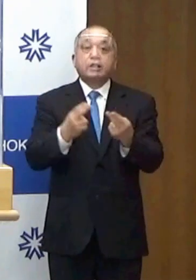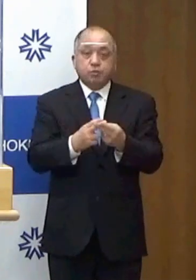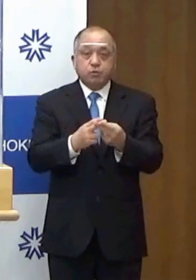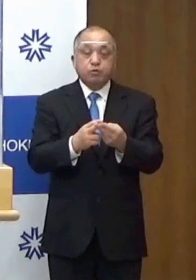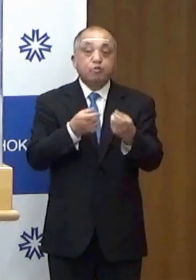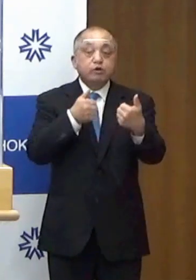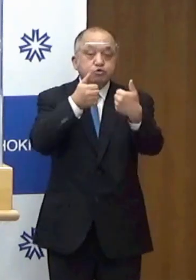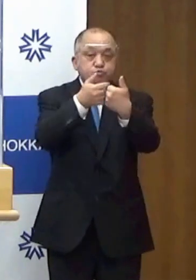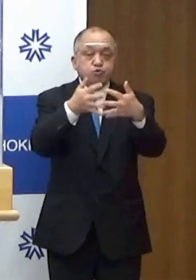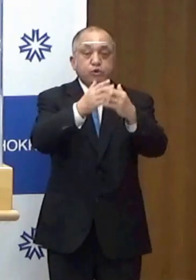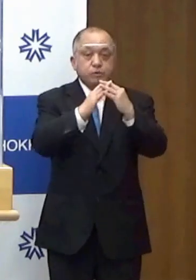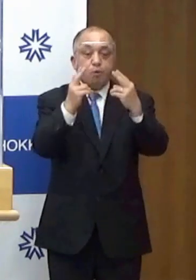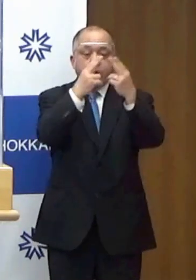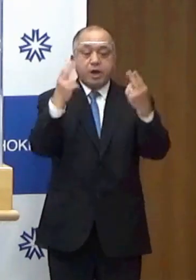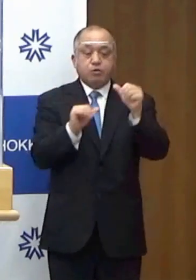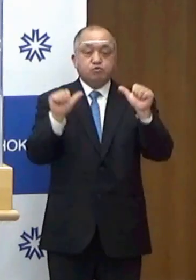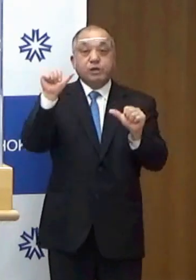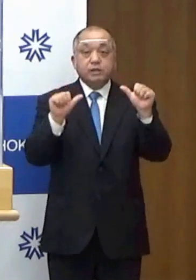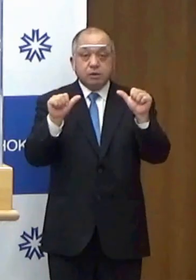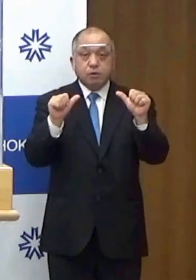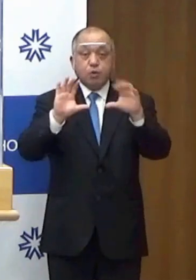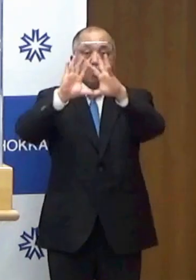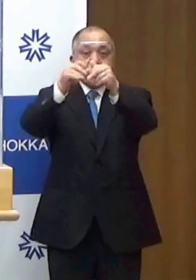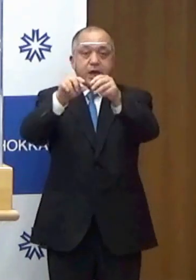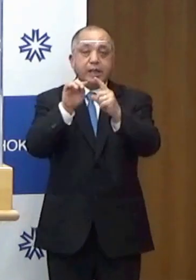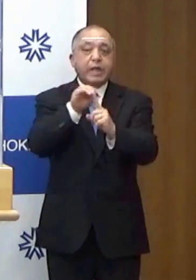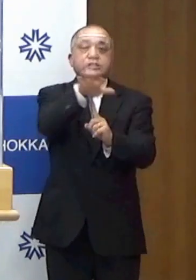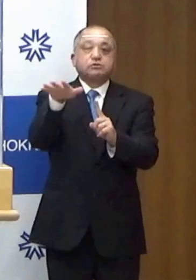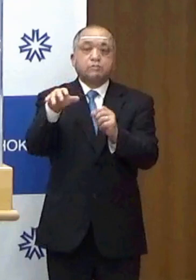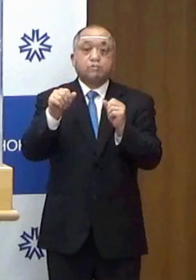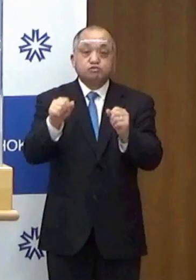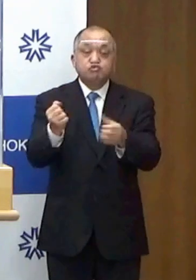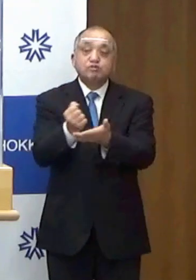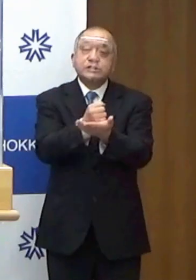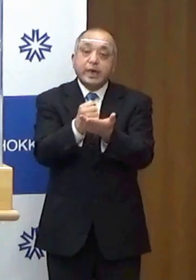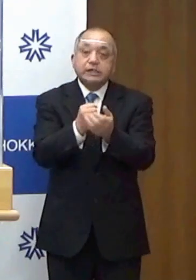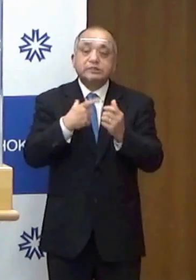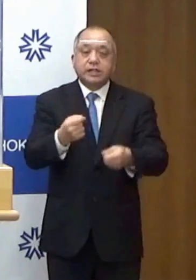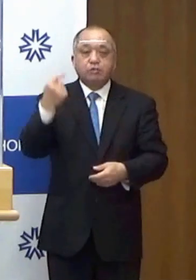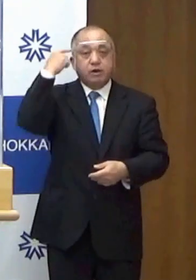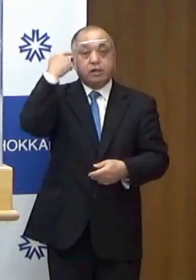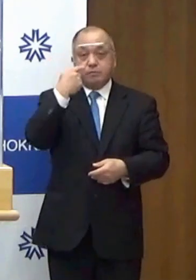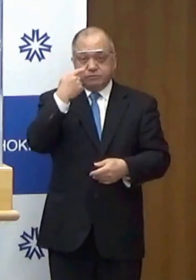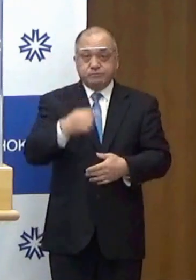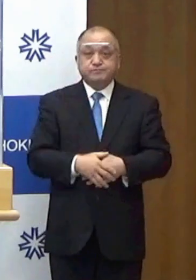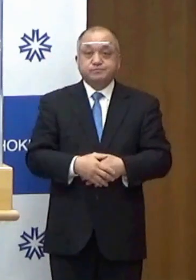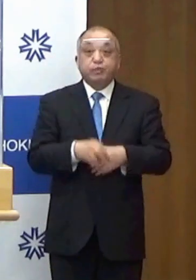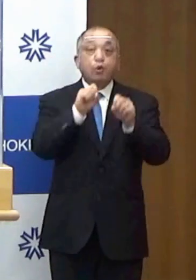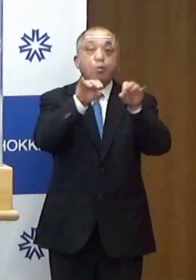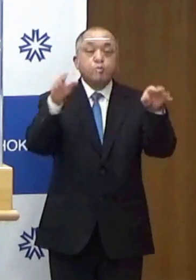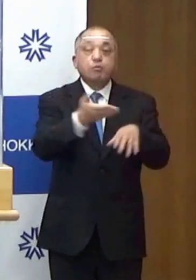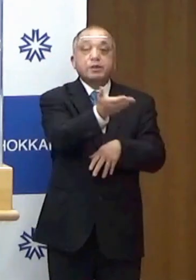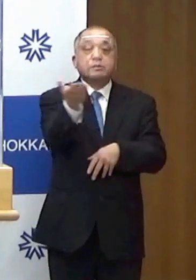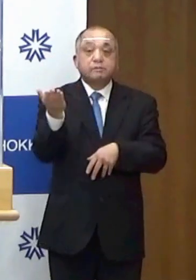北海道の姿を世界に発信をする、そうした機会にしたいと思います。報道の